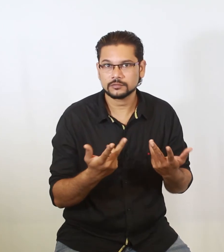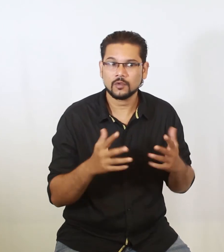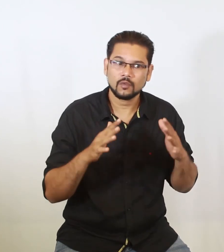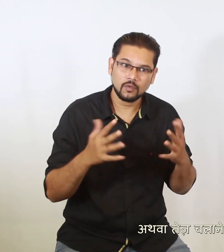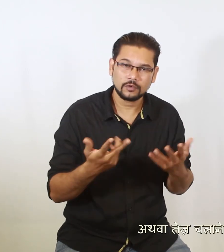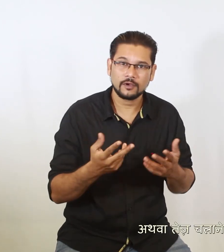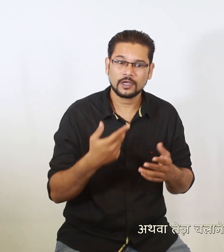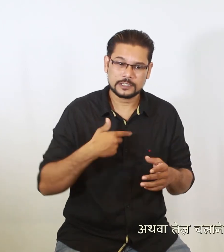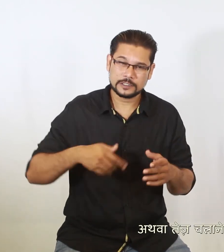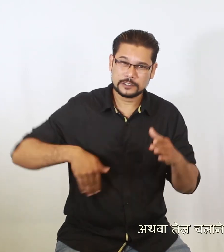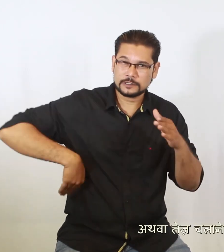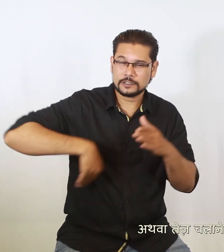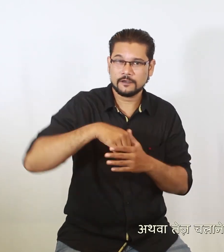अथ्वा टेज चलाने के लिए